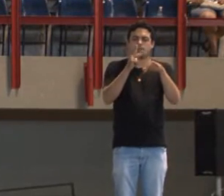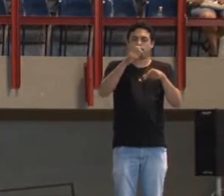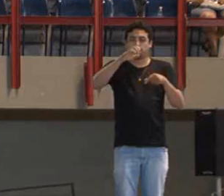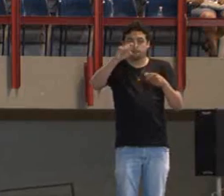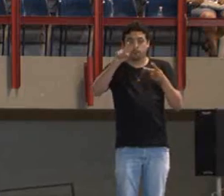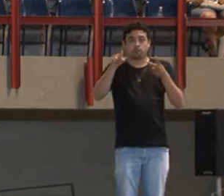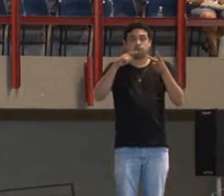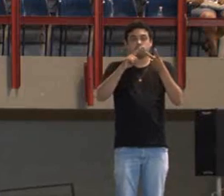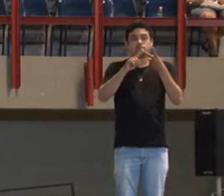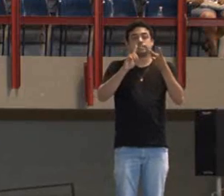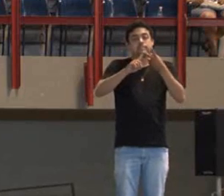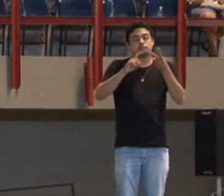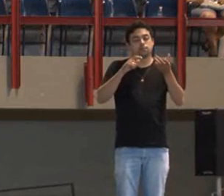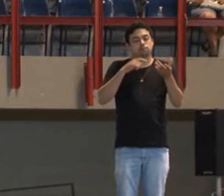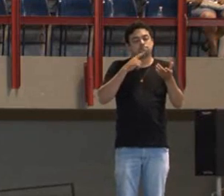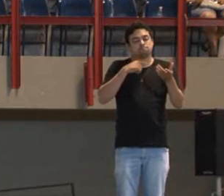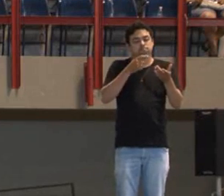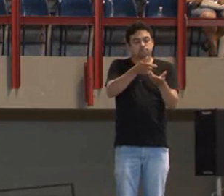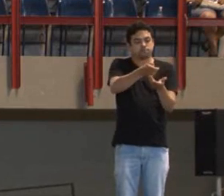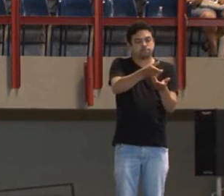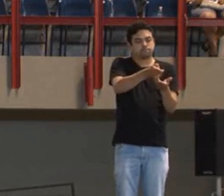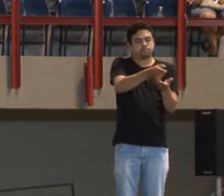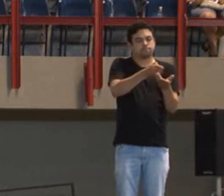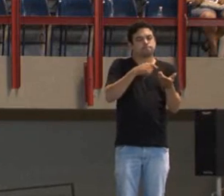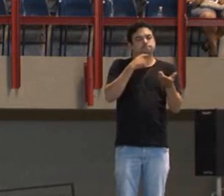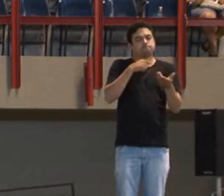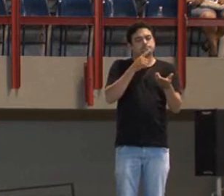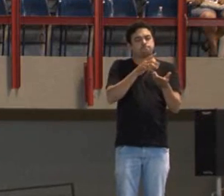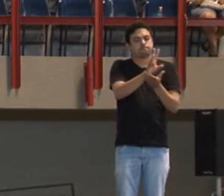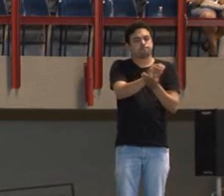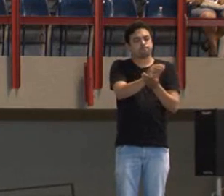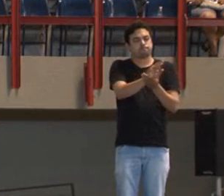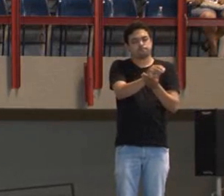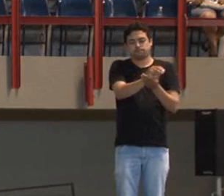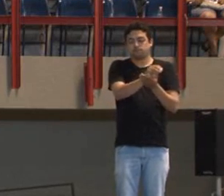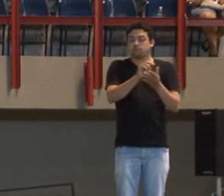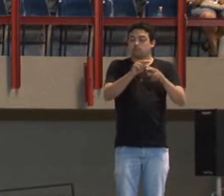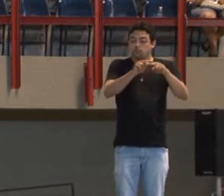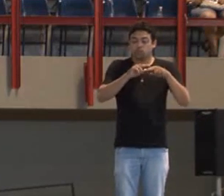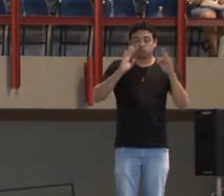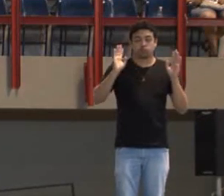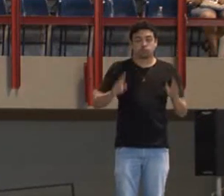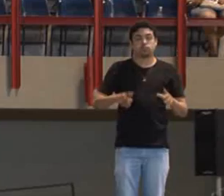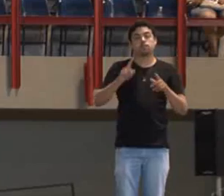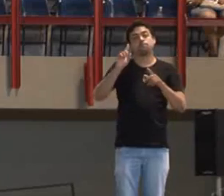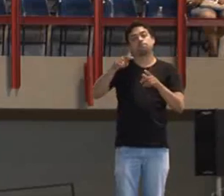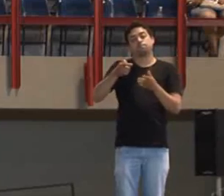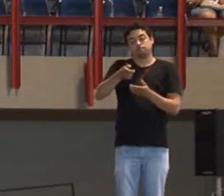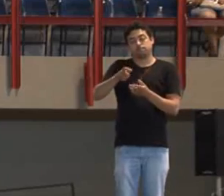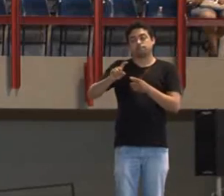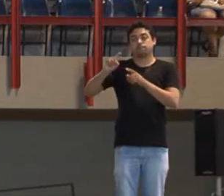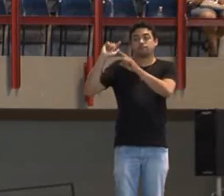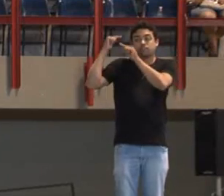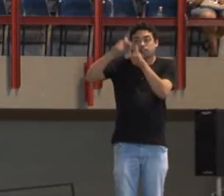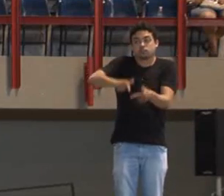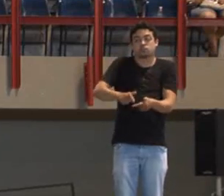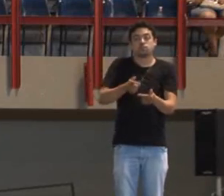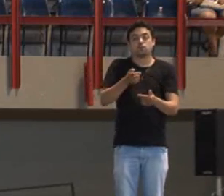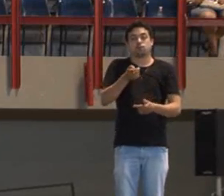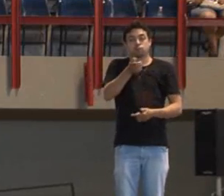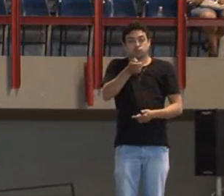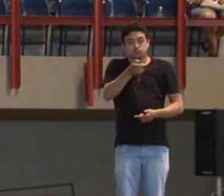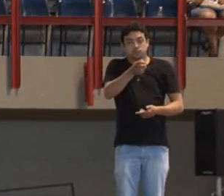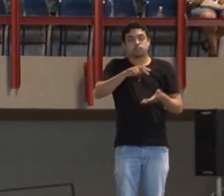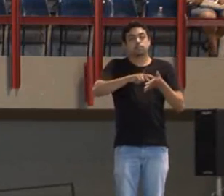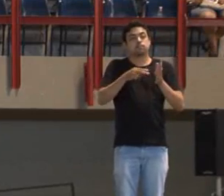e muitas vezes a lanterna nem presta mais. Então, a lanterna tradicional de pilhas tinha esse problema. O